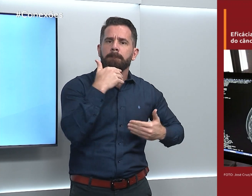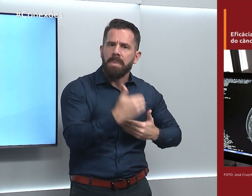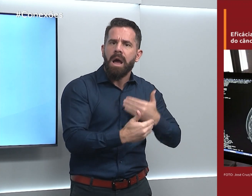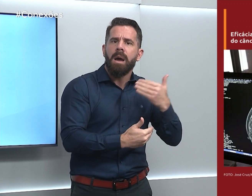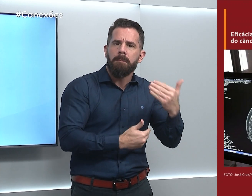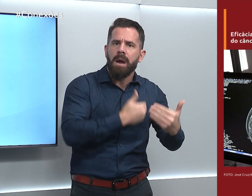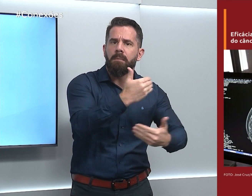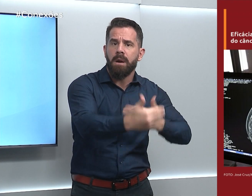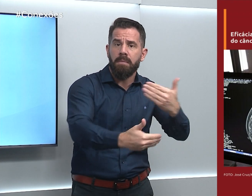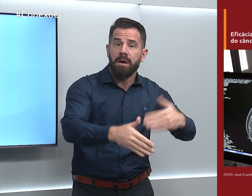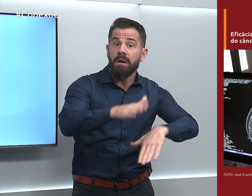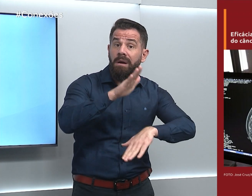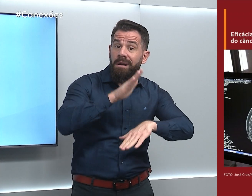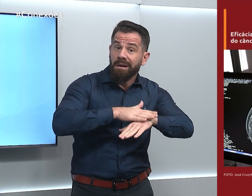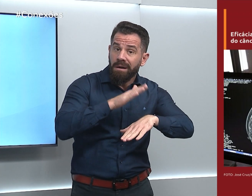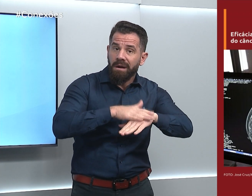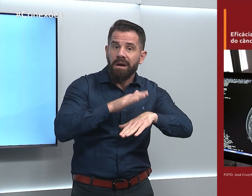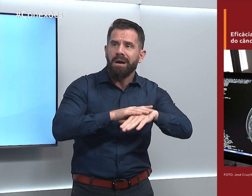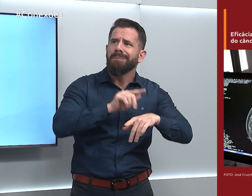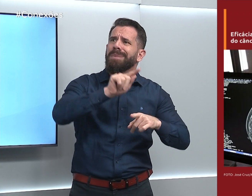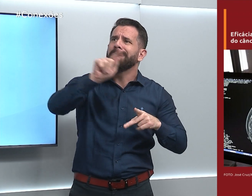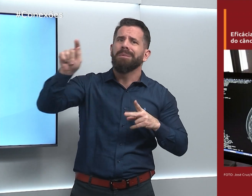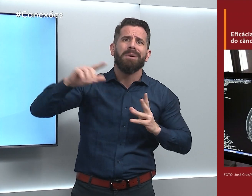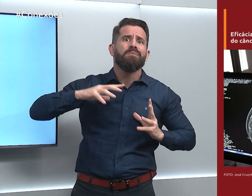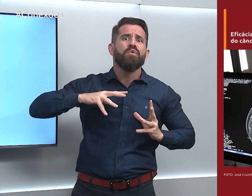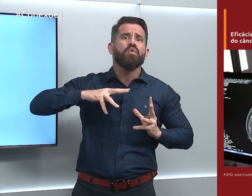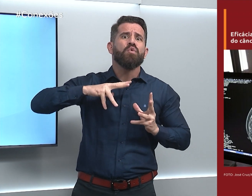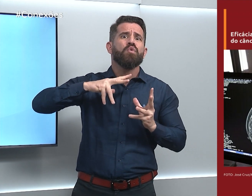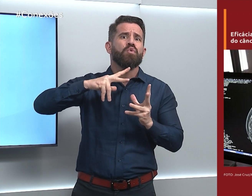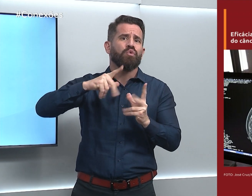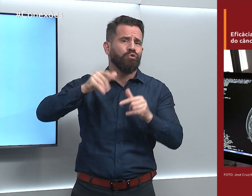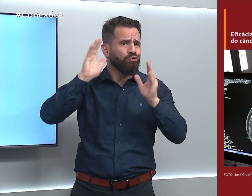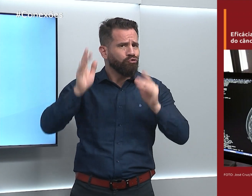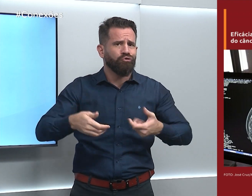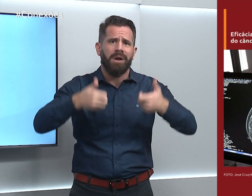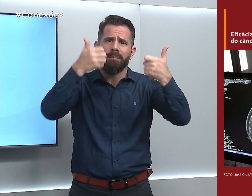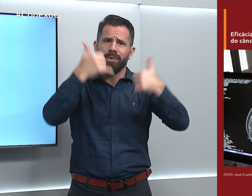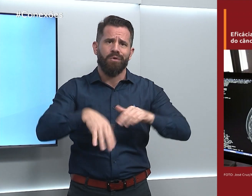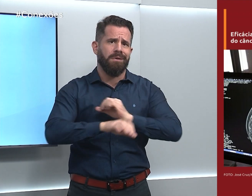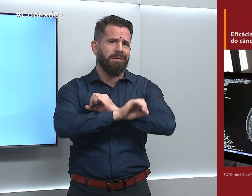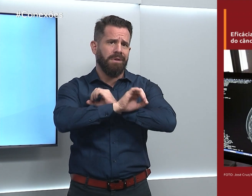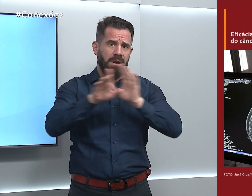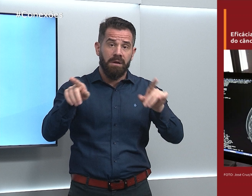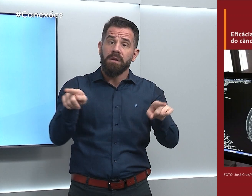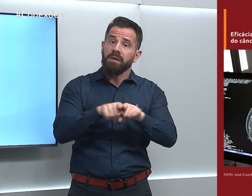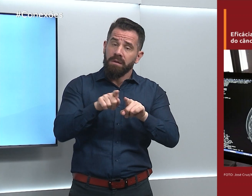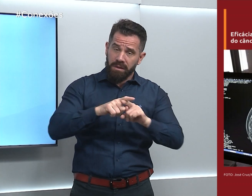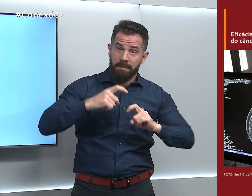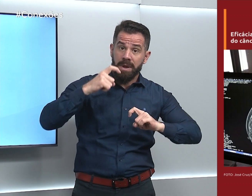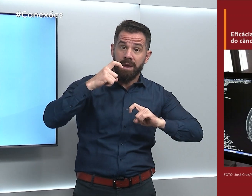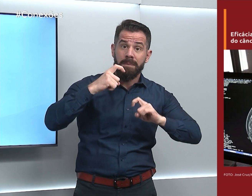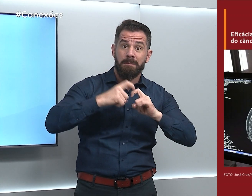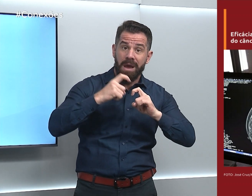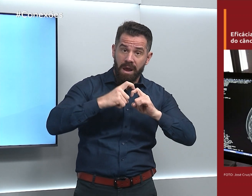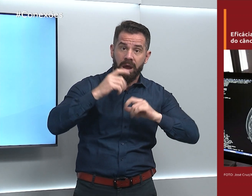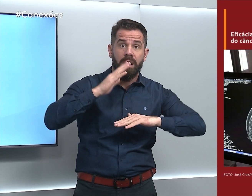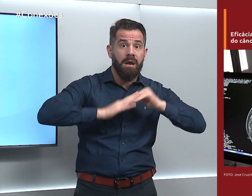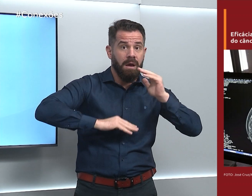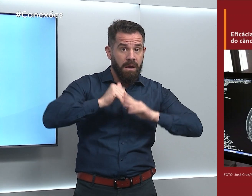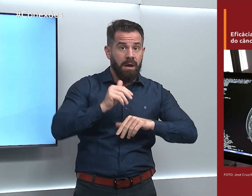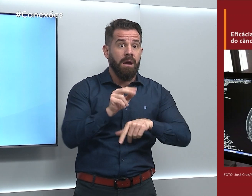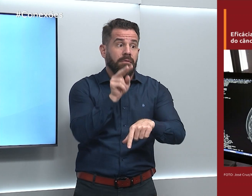protocolos definidos pelas maiores organizações médicas do mundo e sob a supervisão de um profissional de